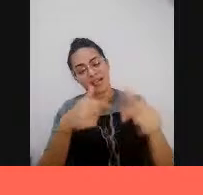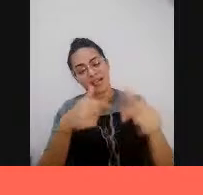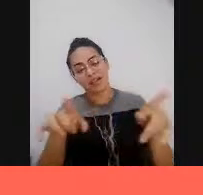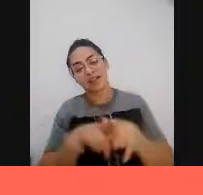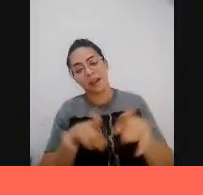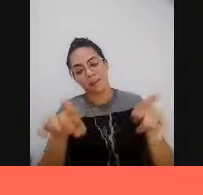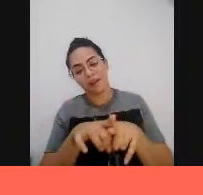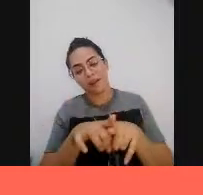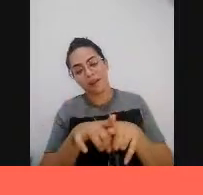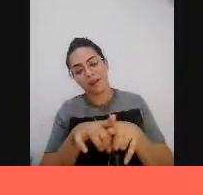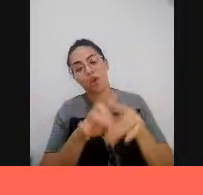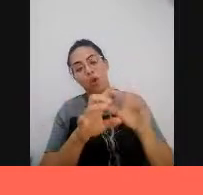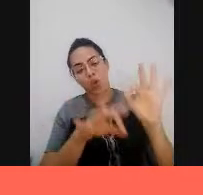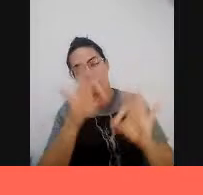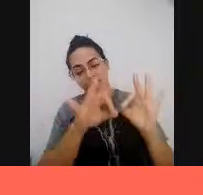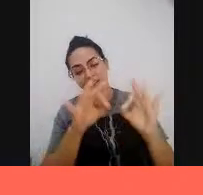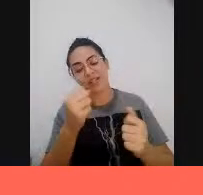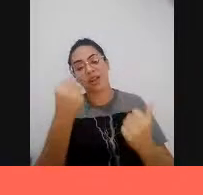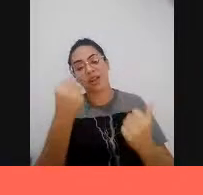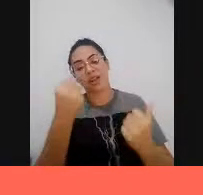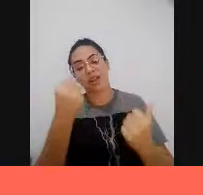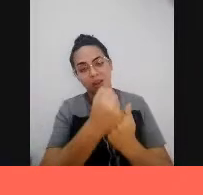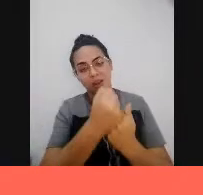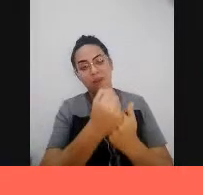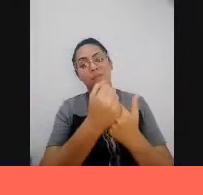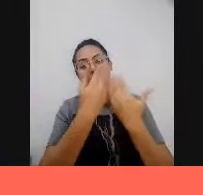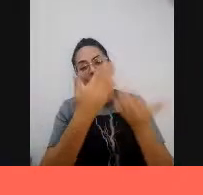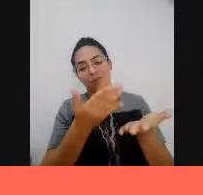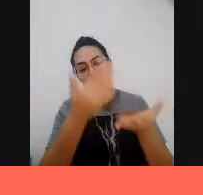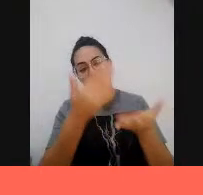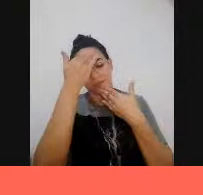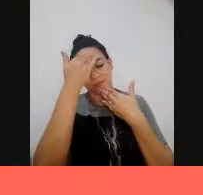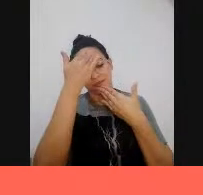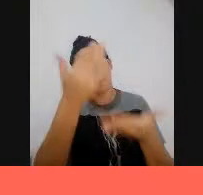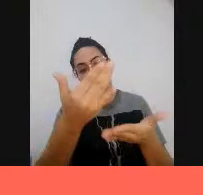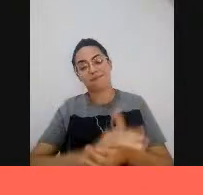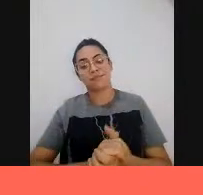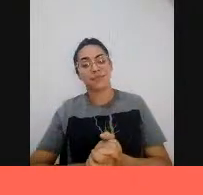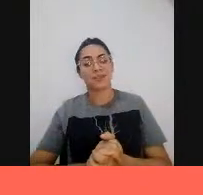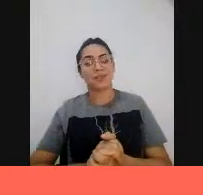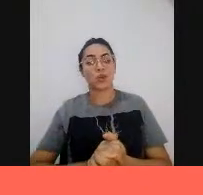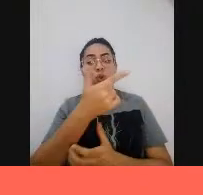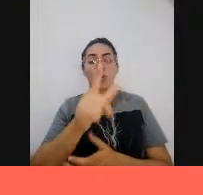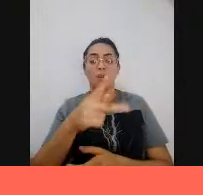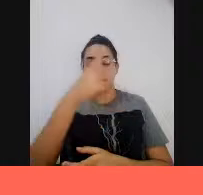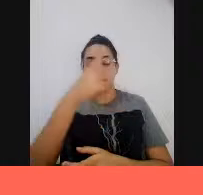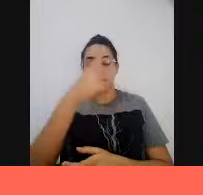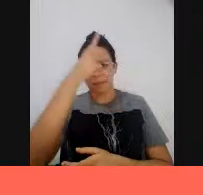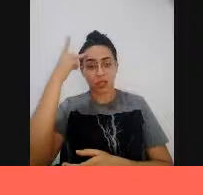o pessoal Dani, Kézia, muito obrigada mesmo. Mais alguém, pessoal?